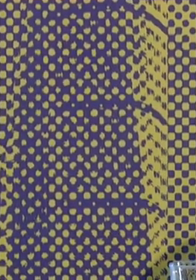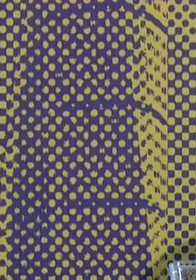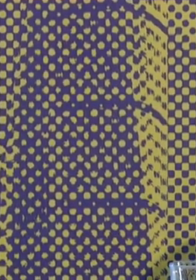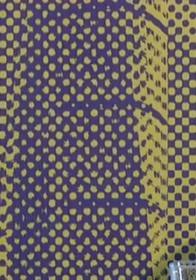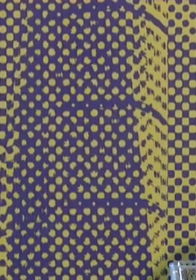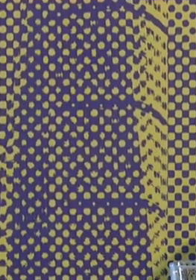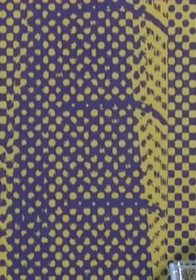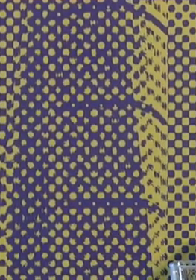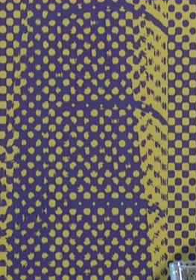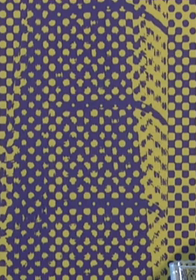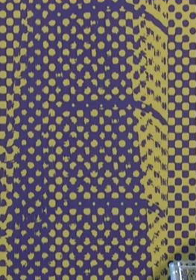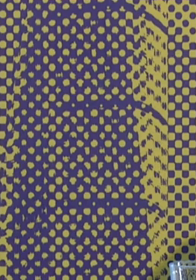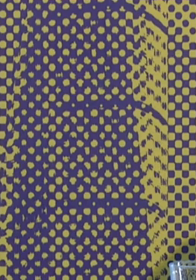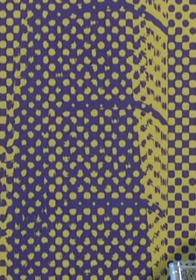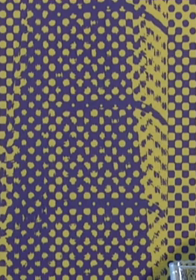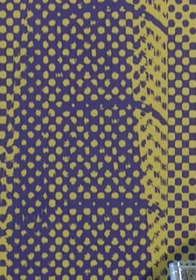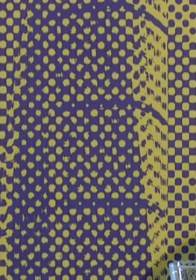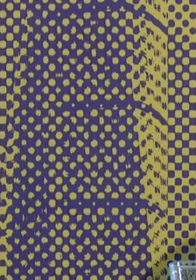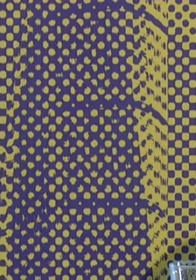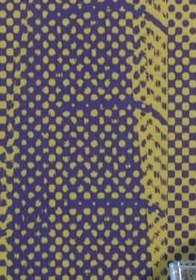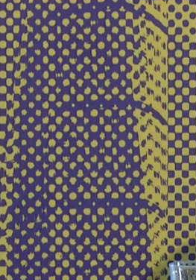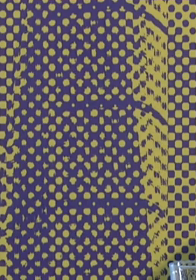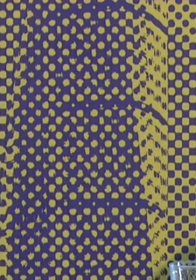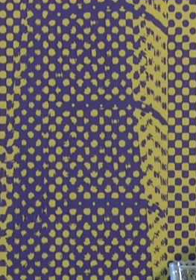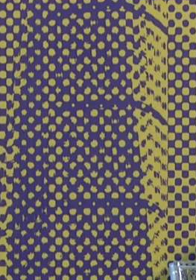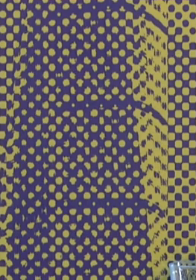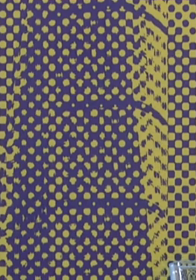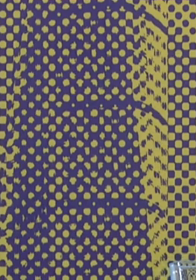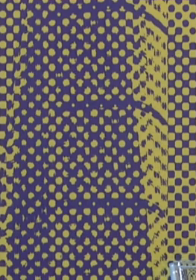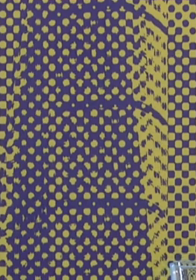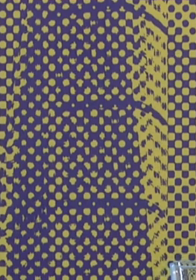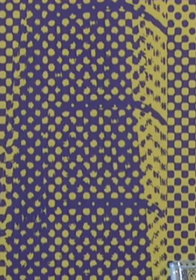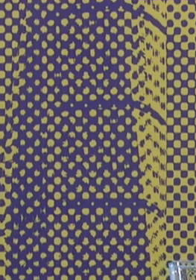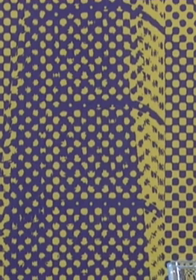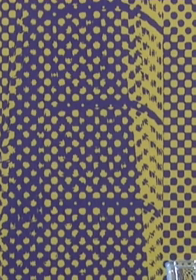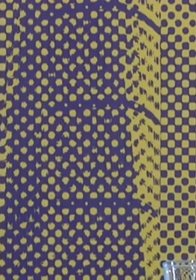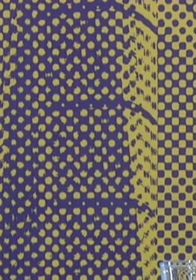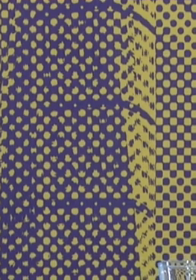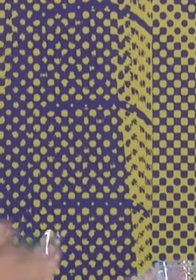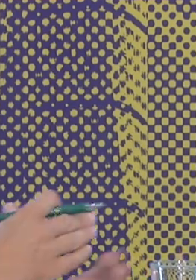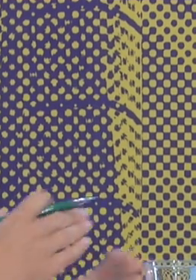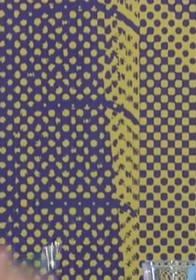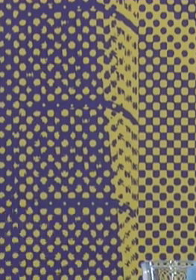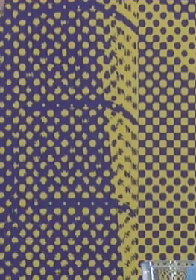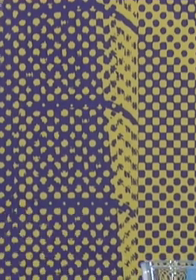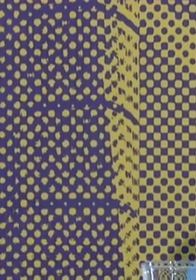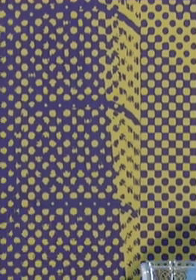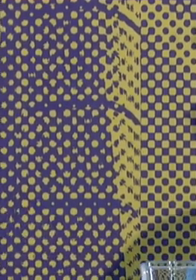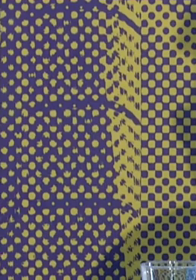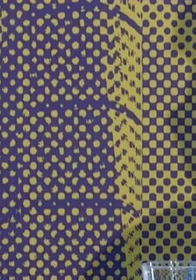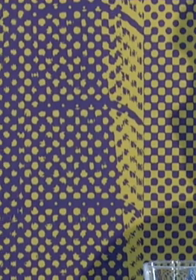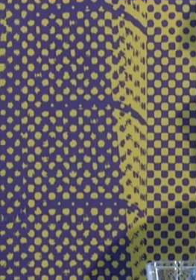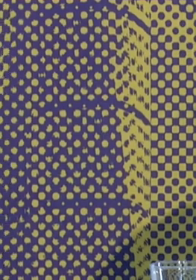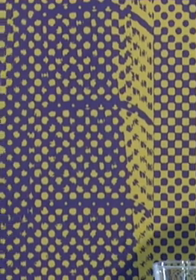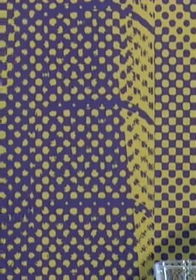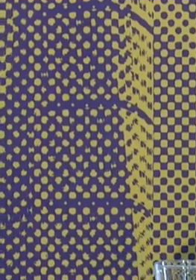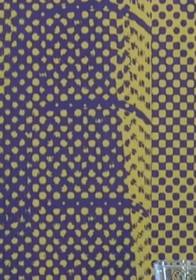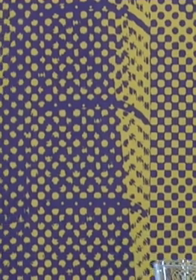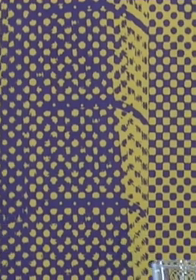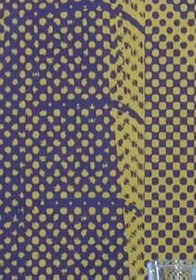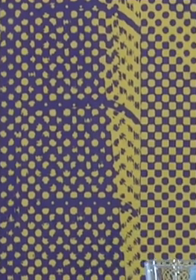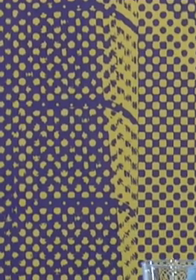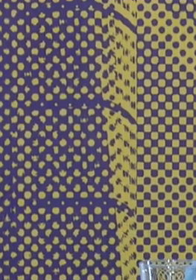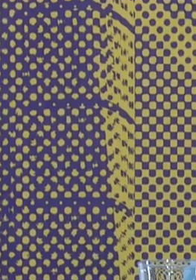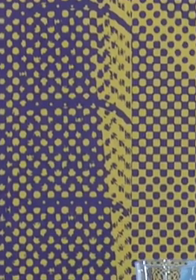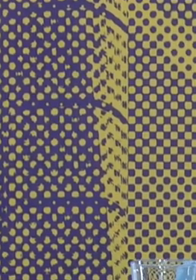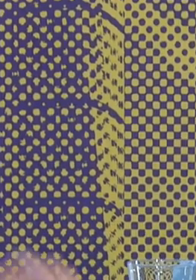det. Samma dag blev vi faktiskt utnämnda till Sveriges bästa klimatkommun. Och mycket du menar att det där skulle hänga ihop? Mycket tack vare faktiskt